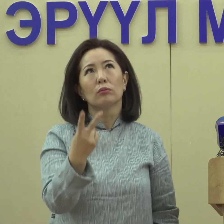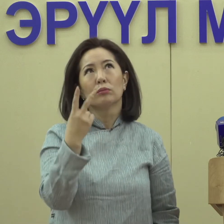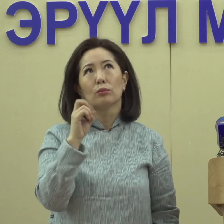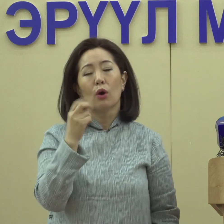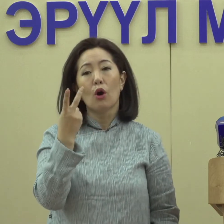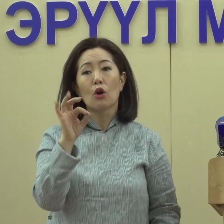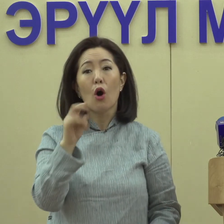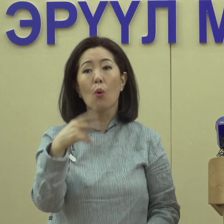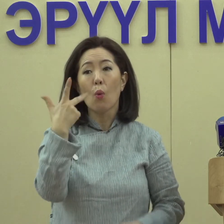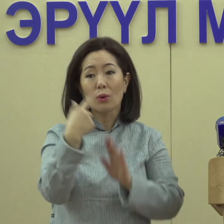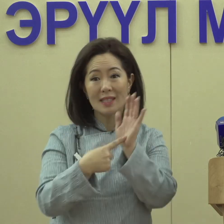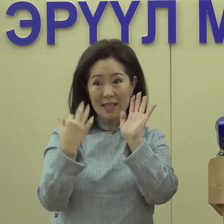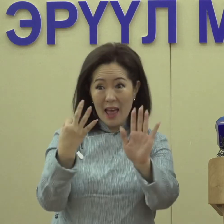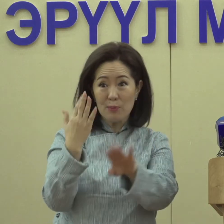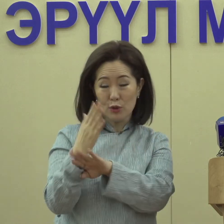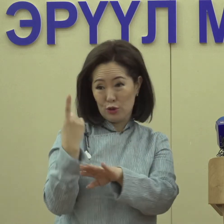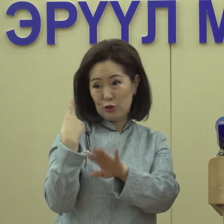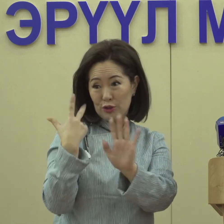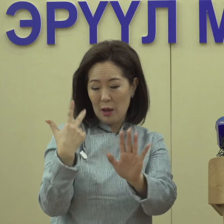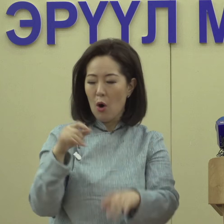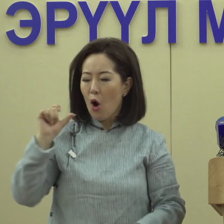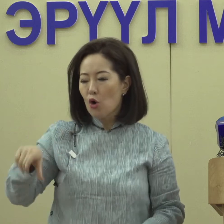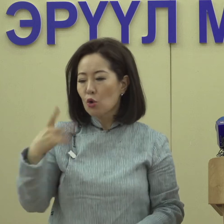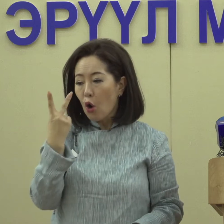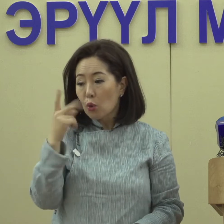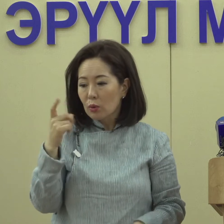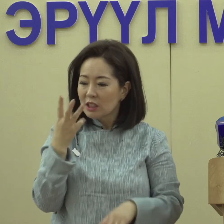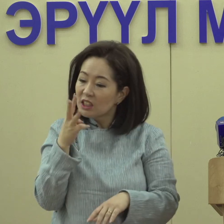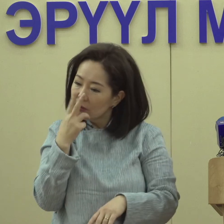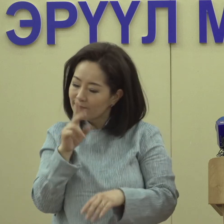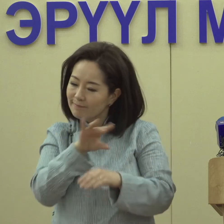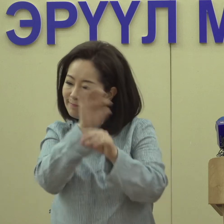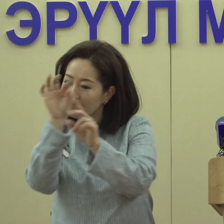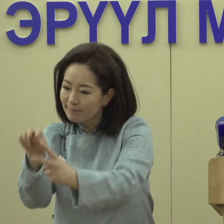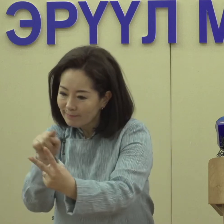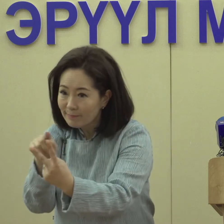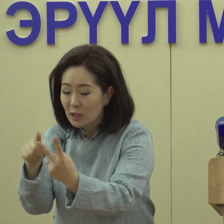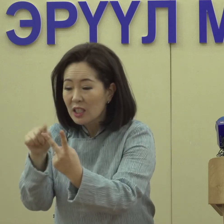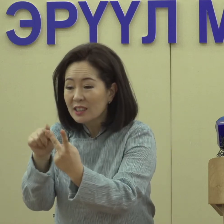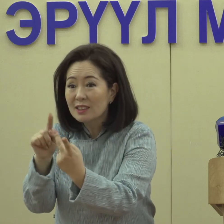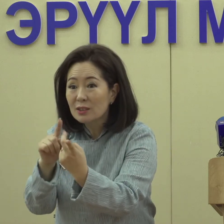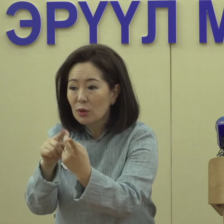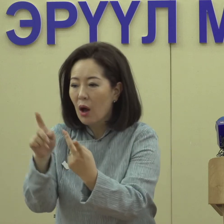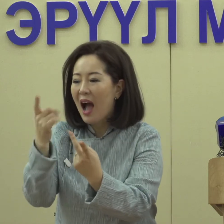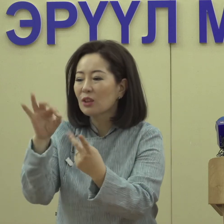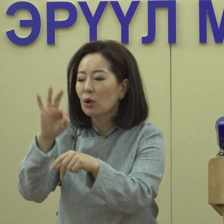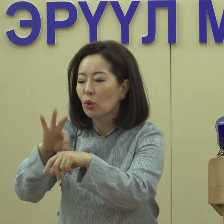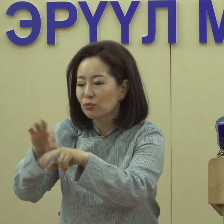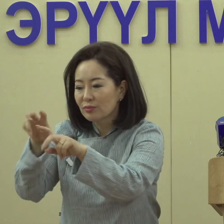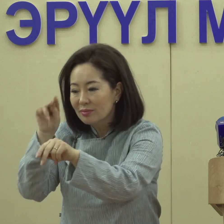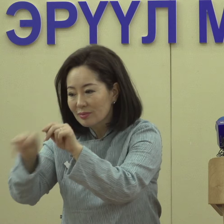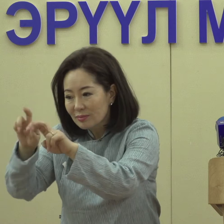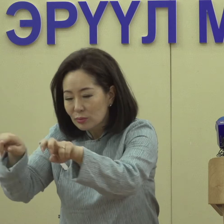2020 оны 3 сарын 8-нд 2 сэжигтэй тохиолдол тусгаарлагдсан. Нэг нь Хүсвүтэд, нөгөө нь Дорногов